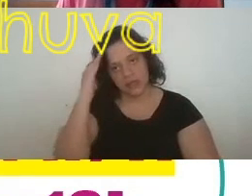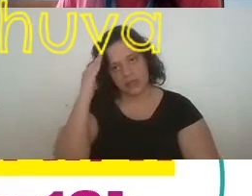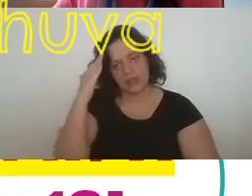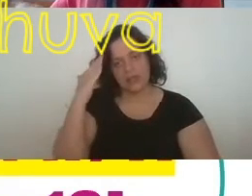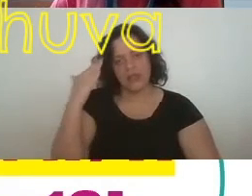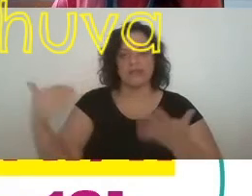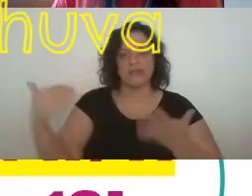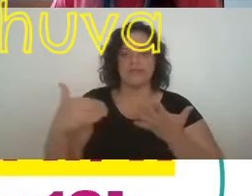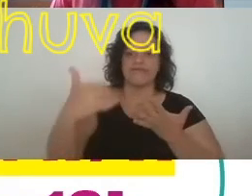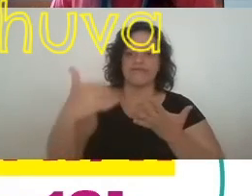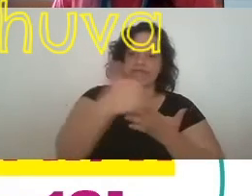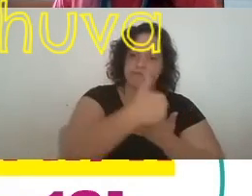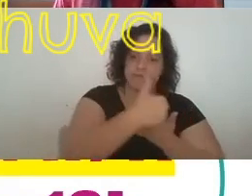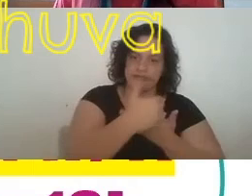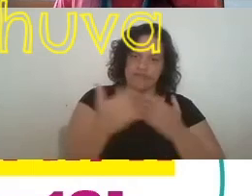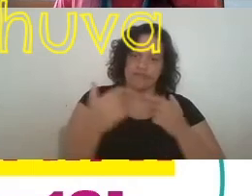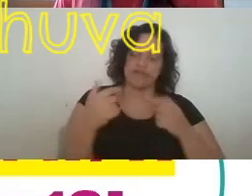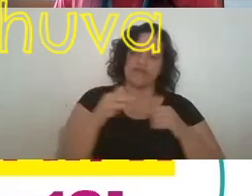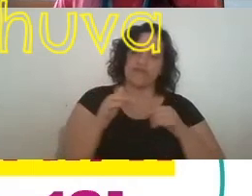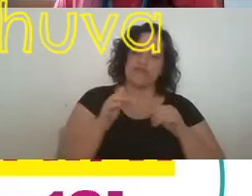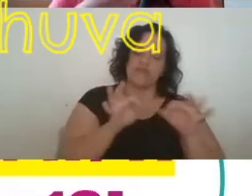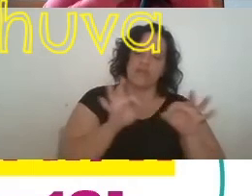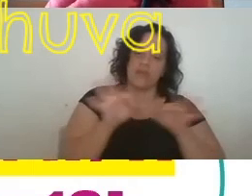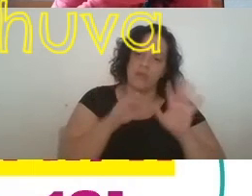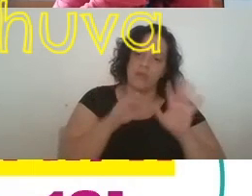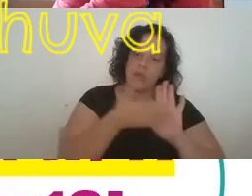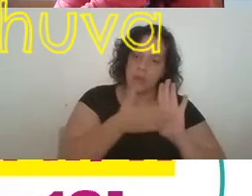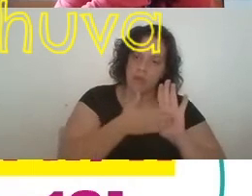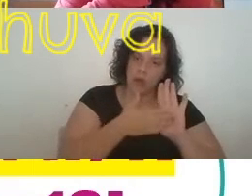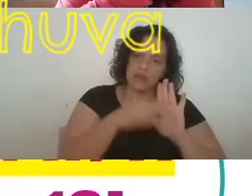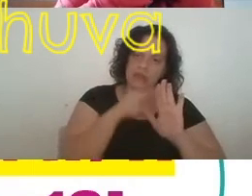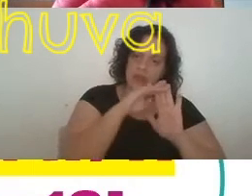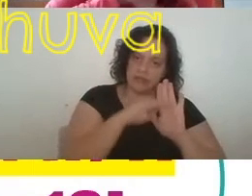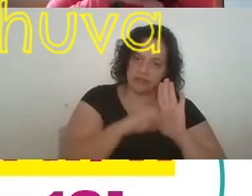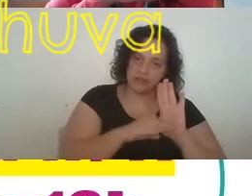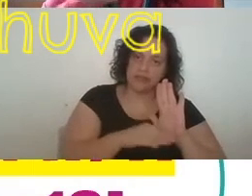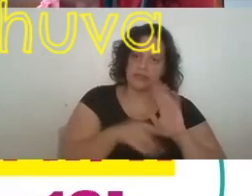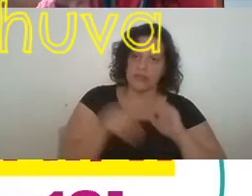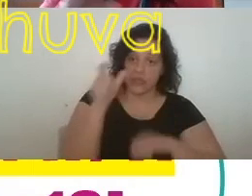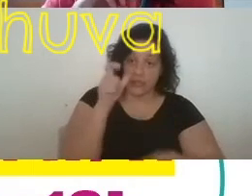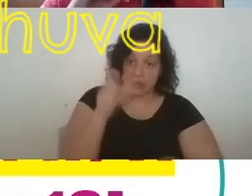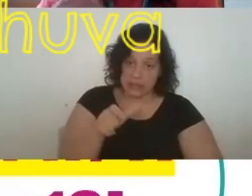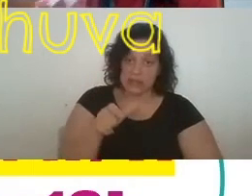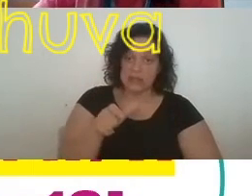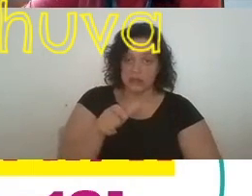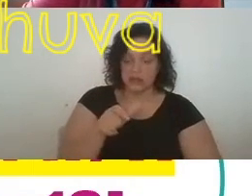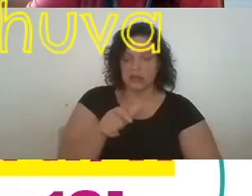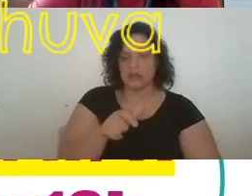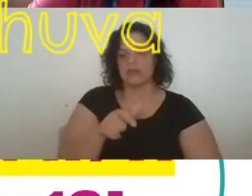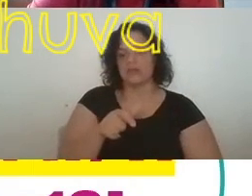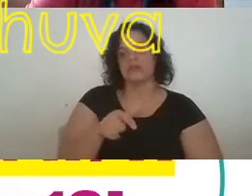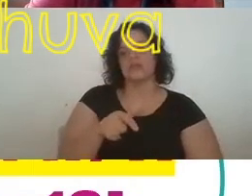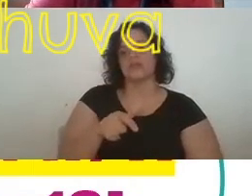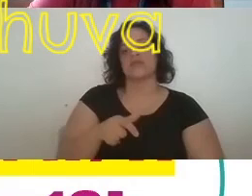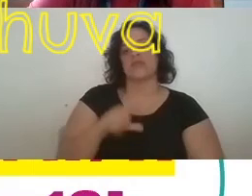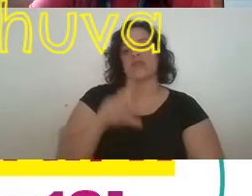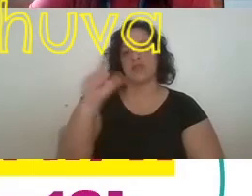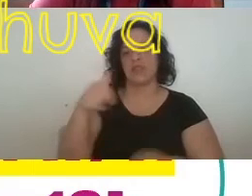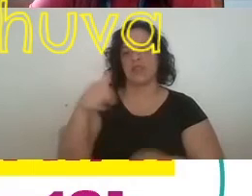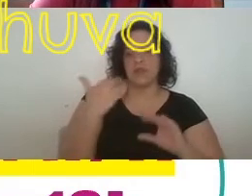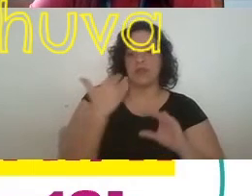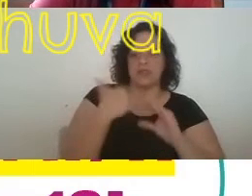proposta. Então, que a gente, quem tiver interesse, né, eu gostaria de depois mandar um e-mail para vocês e